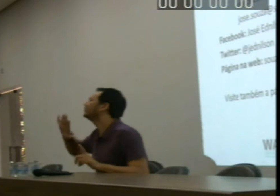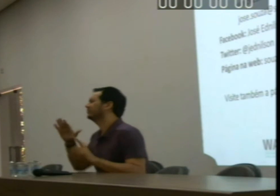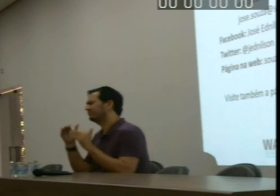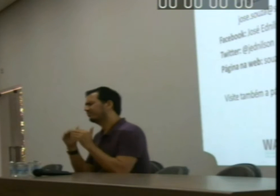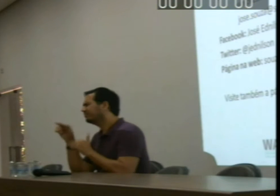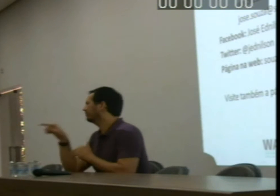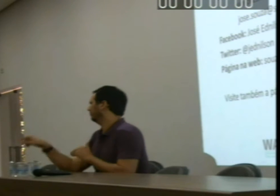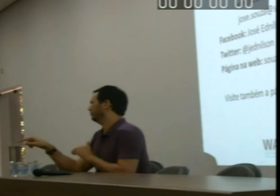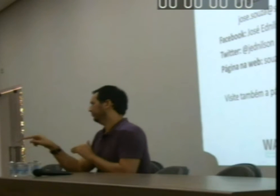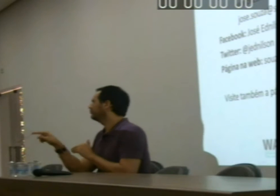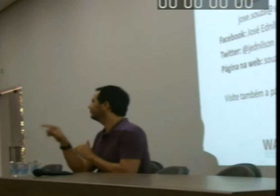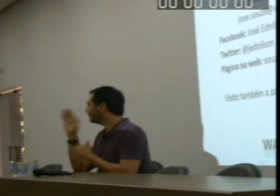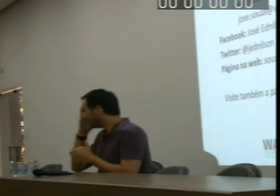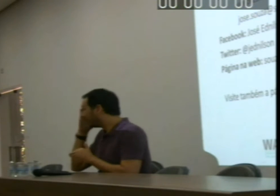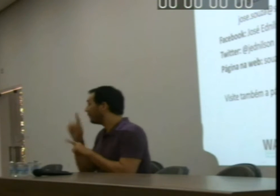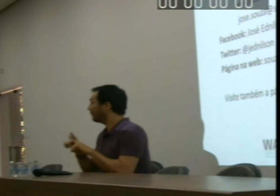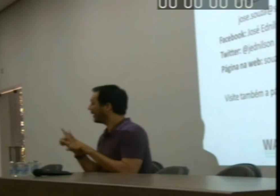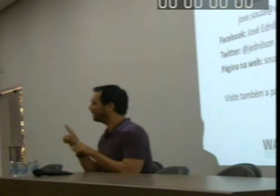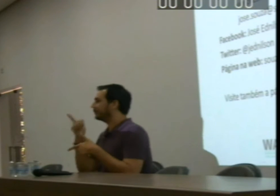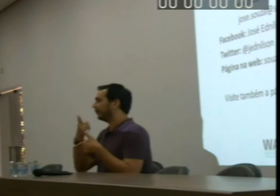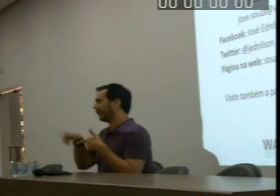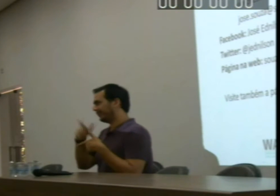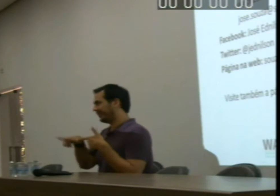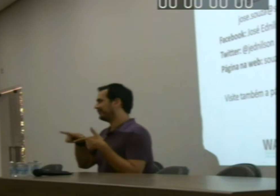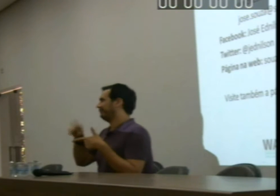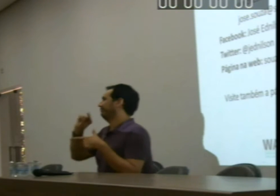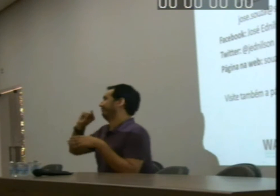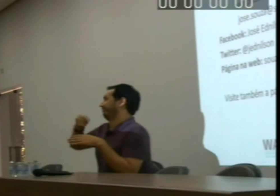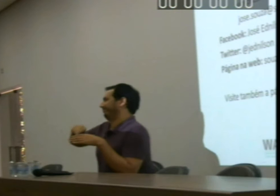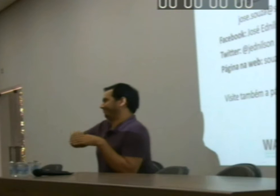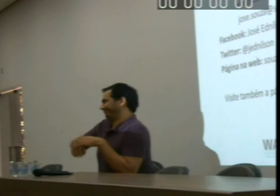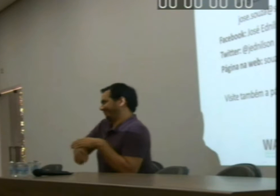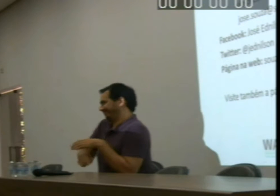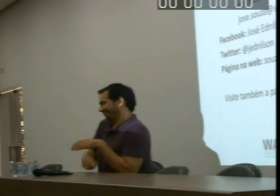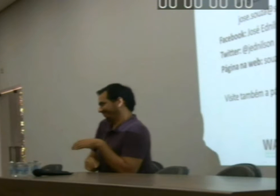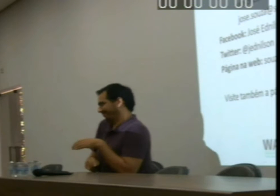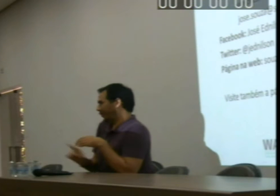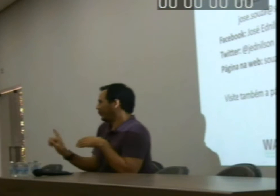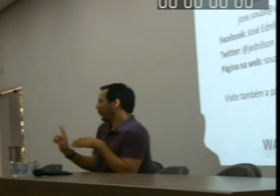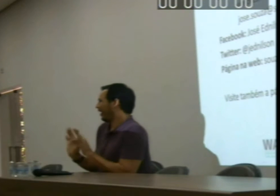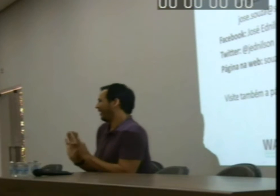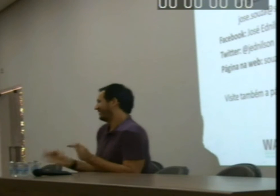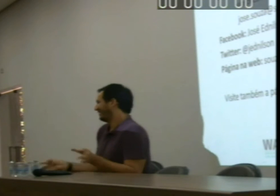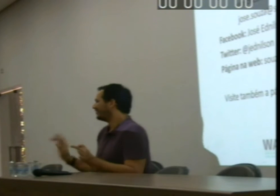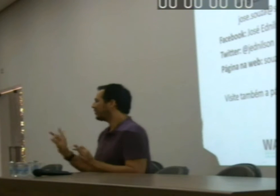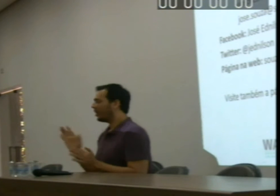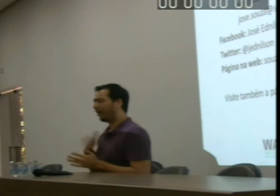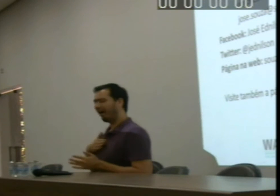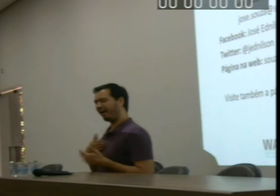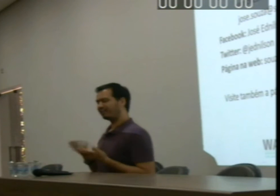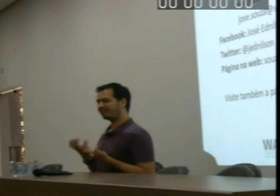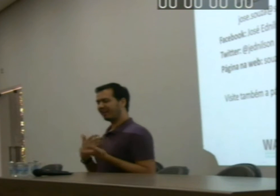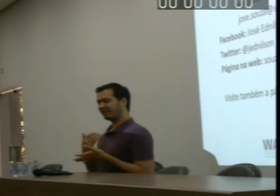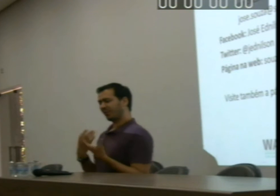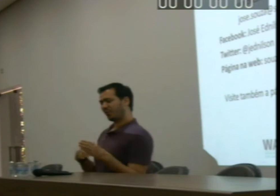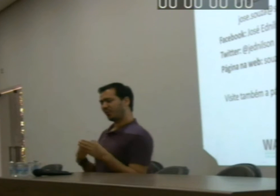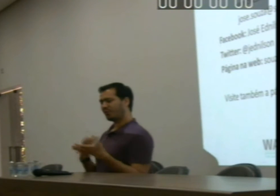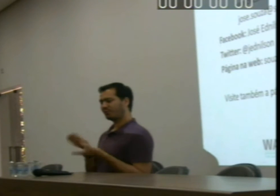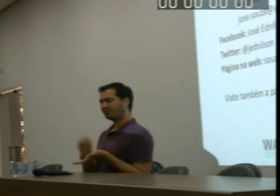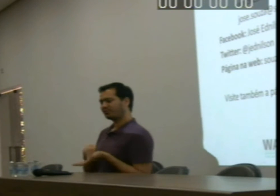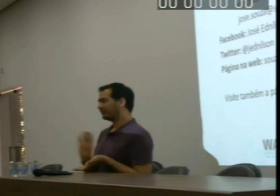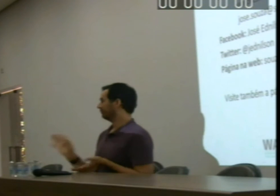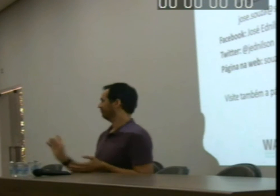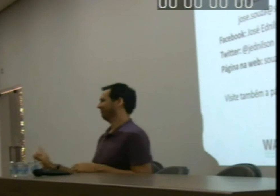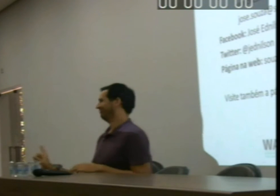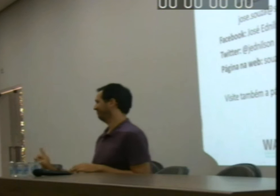Formação eu todo mundo concorda com esse problema é uma questão né não é simples é uma